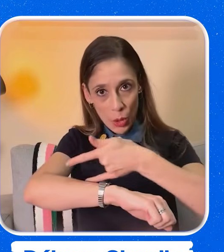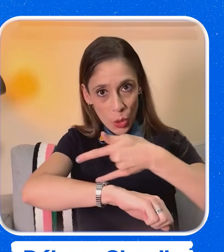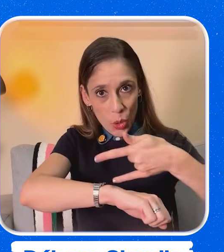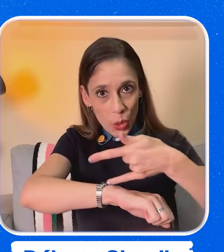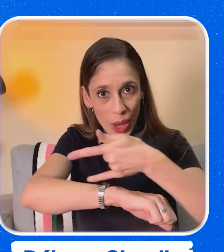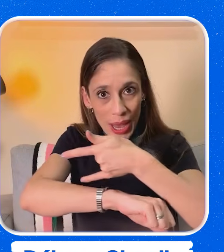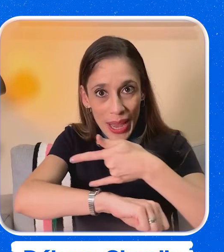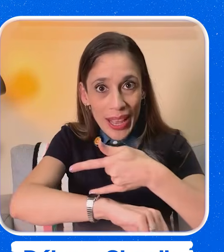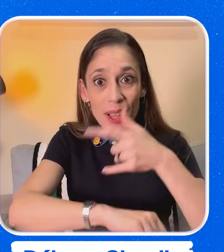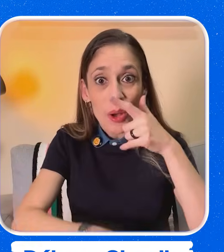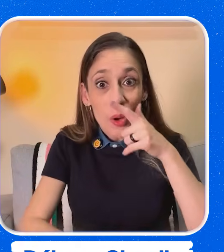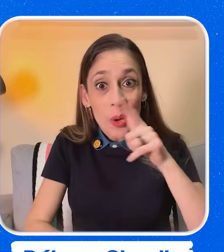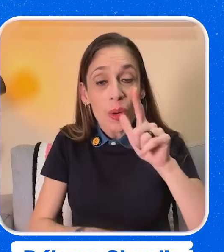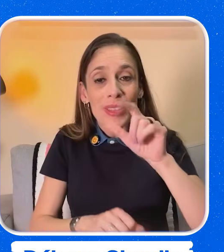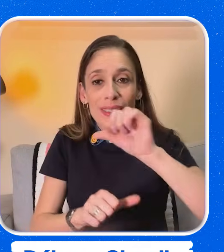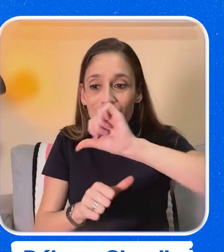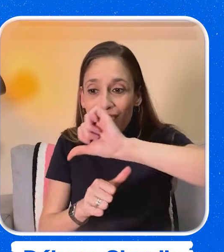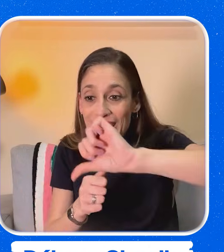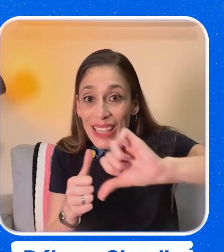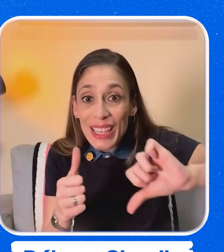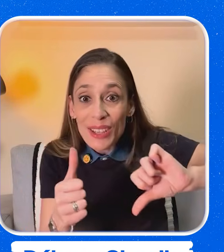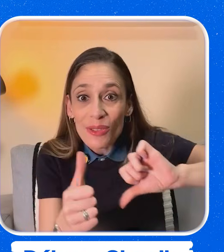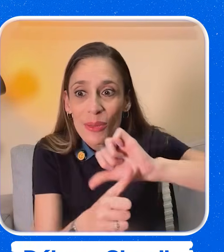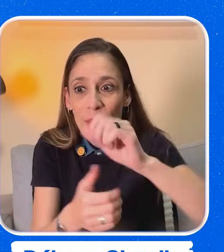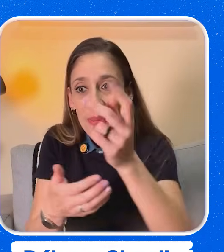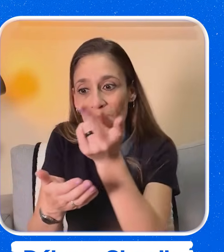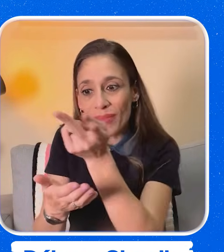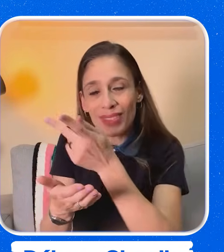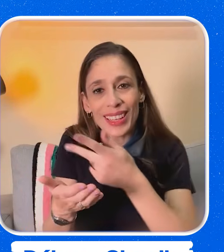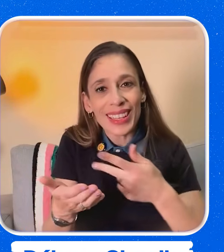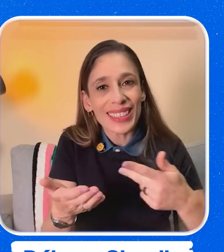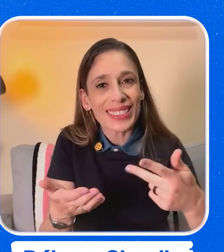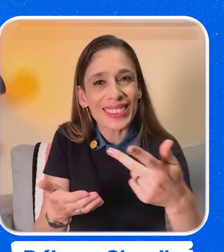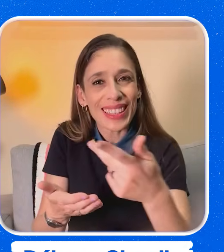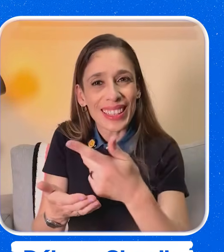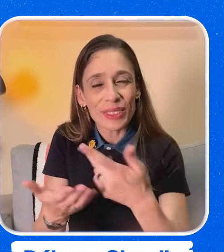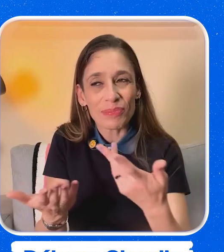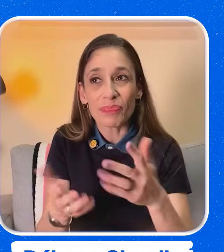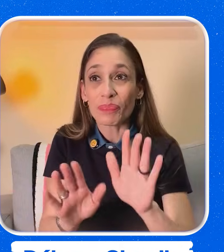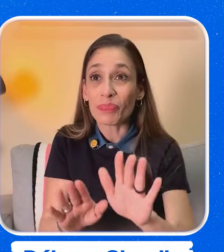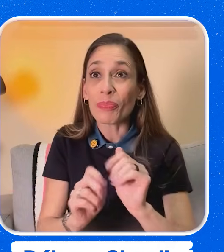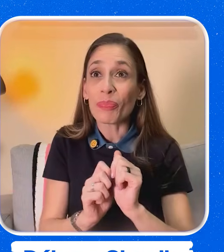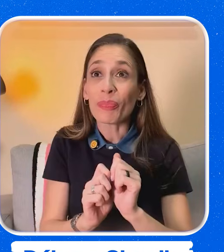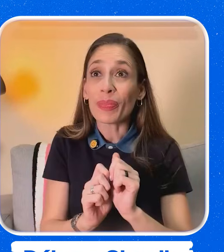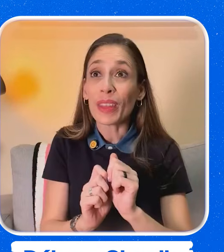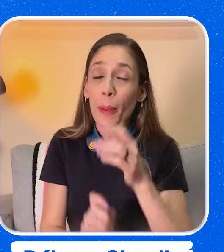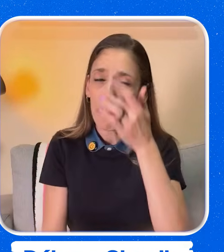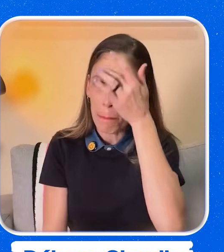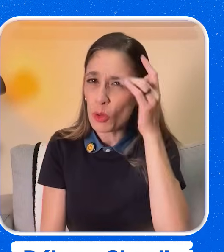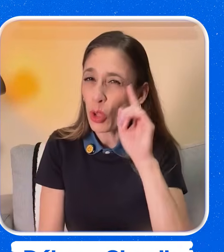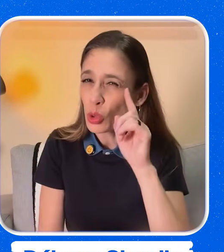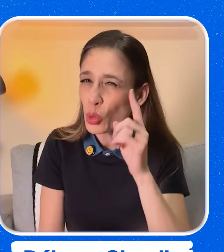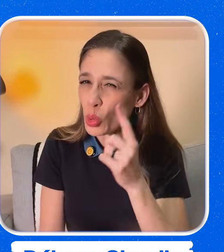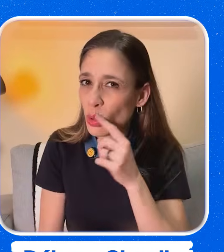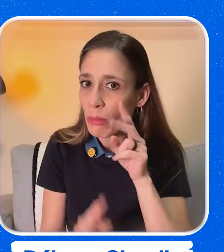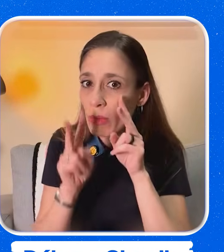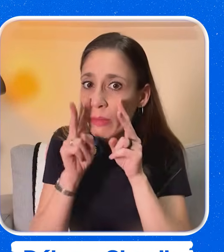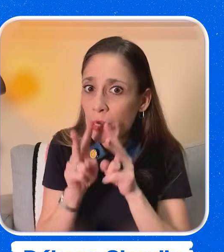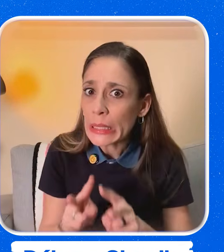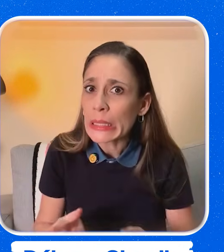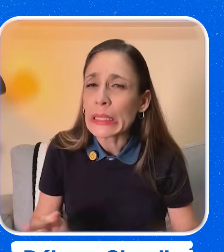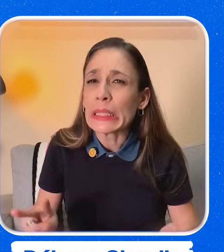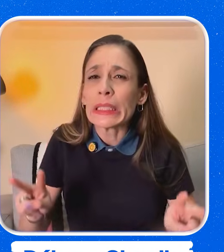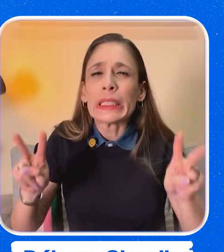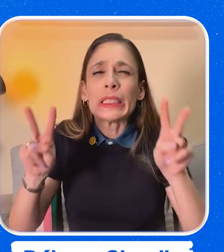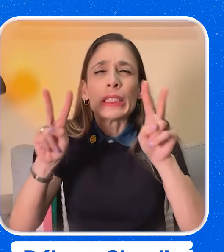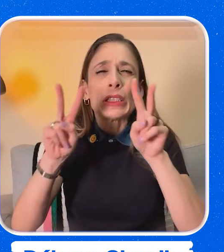um desenho, né? E pessoas surdas são muito visuais, né? Então, elas gostam de arte, elas gostam